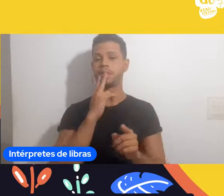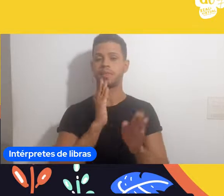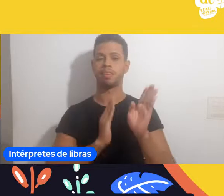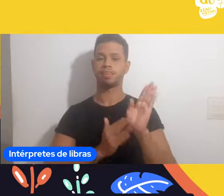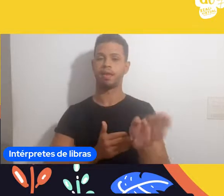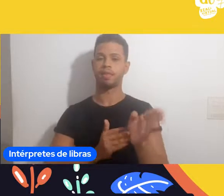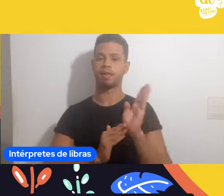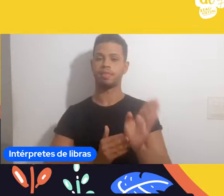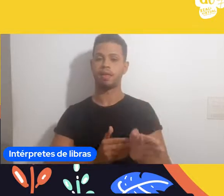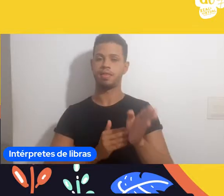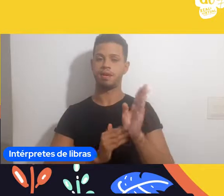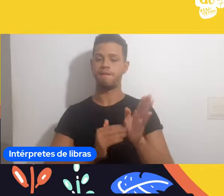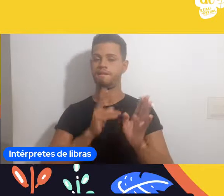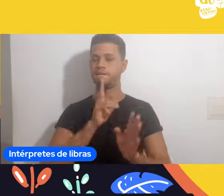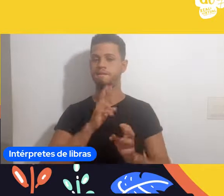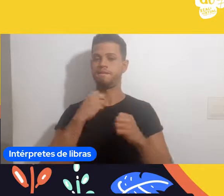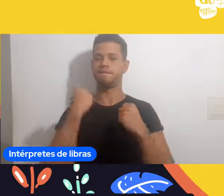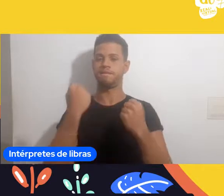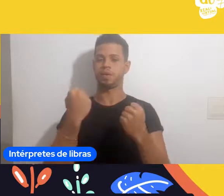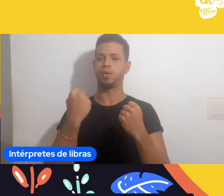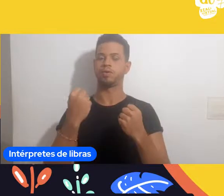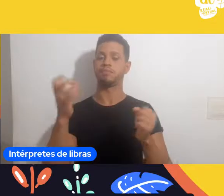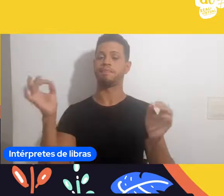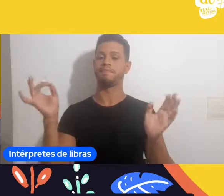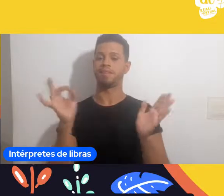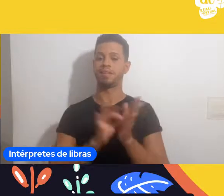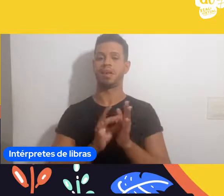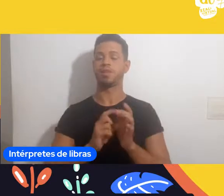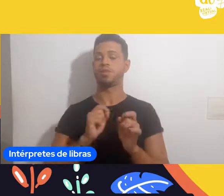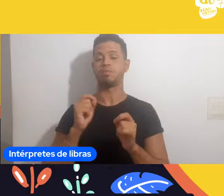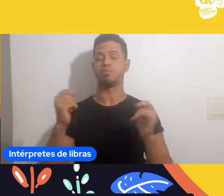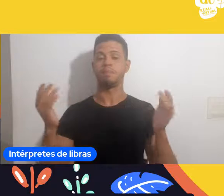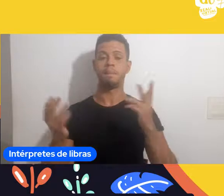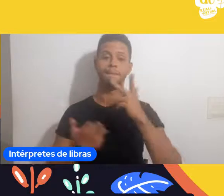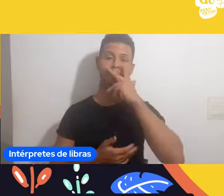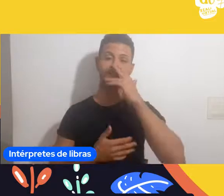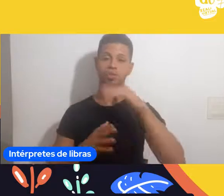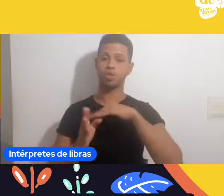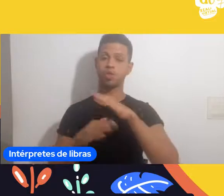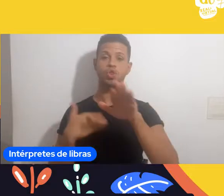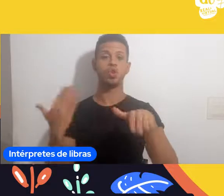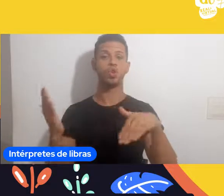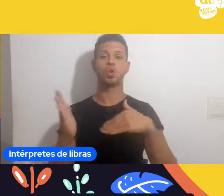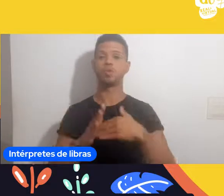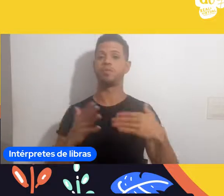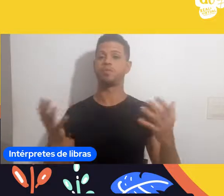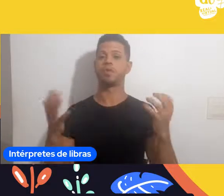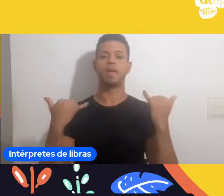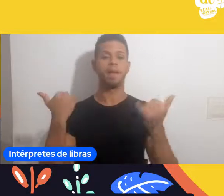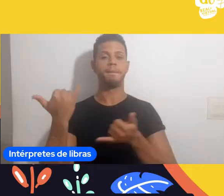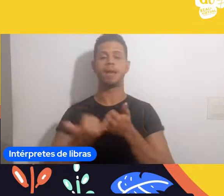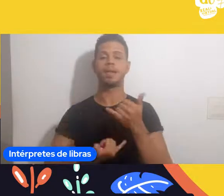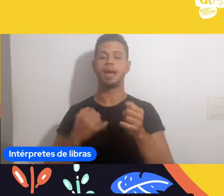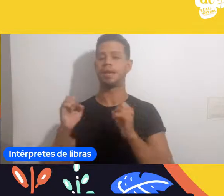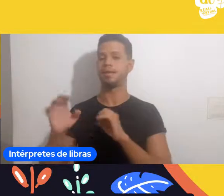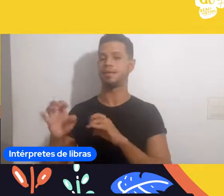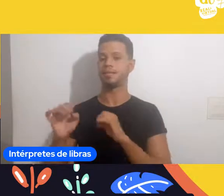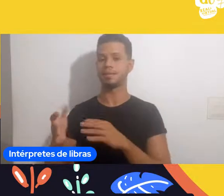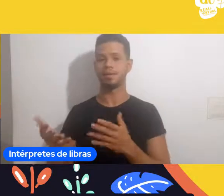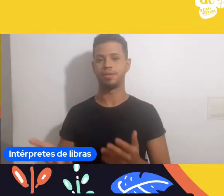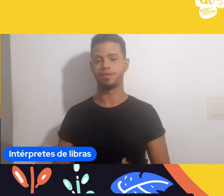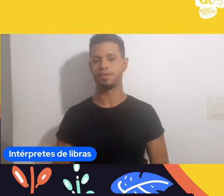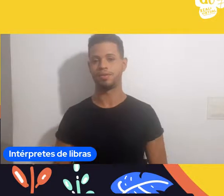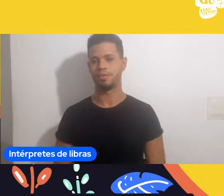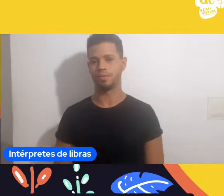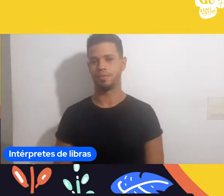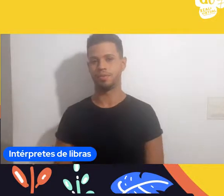tão forte, tão enraizado, que agora todo mundo tem que brincar ensinando algo, né?